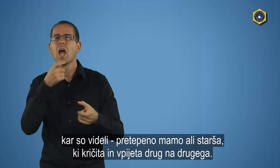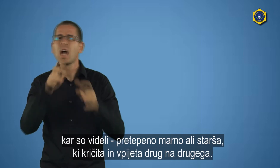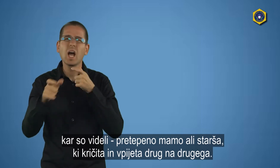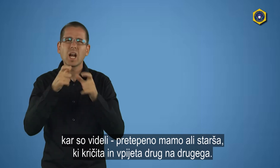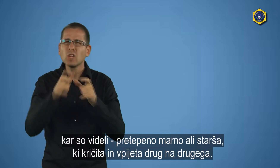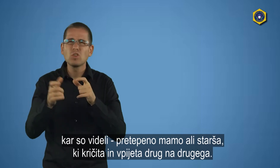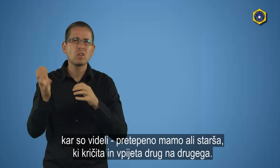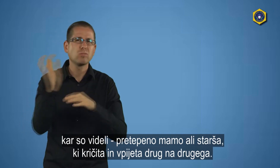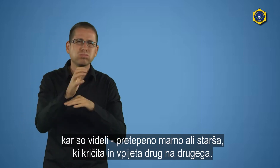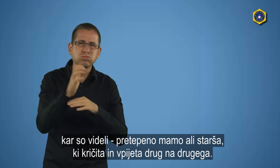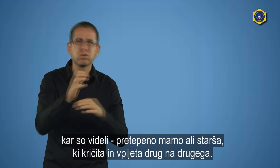na drugega.